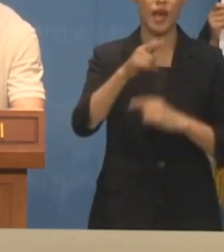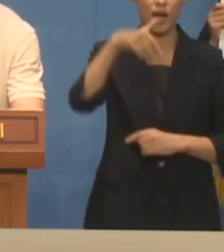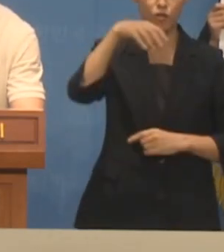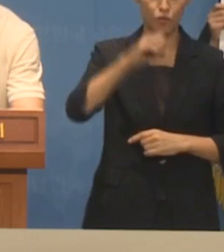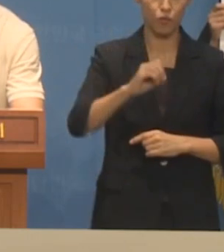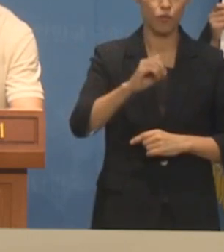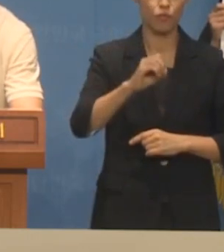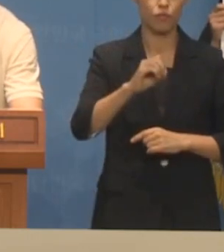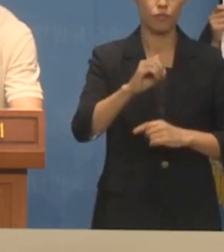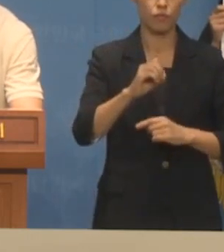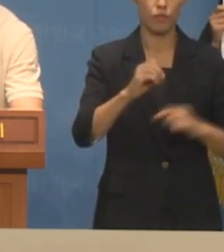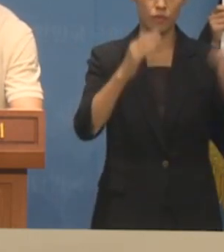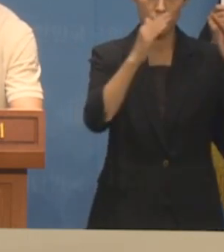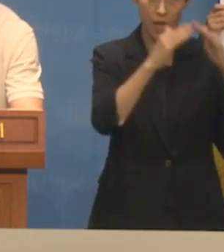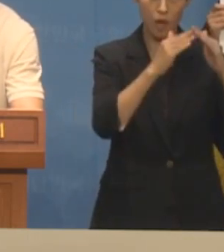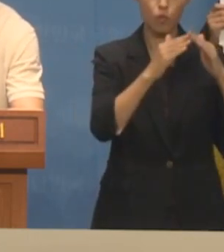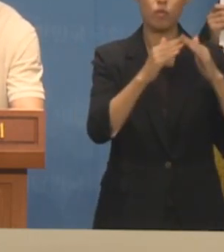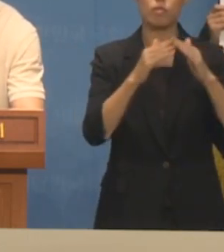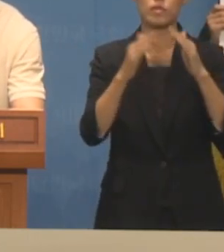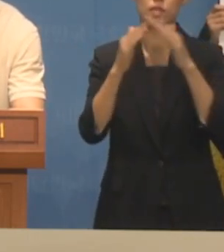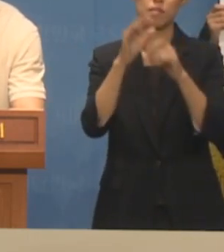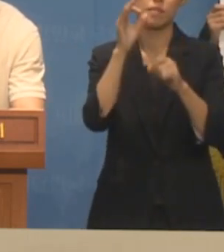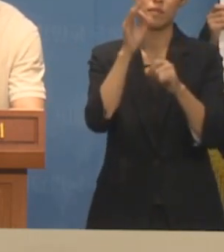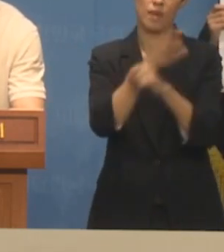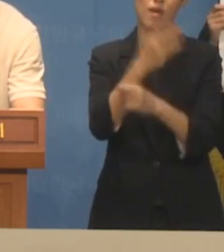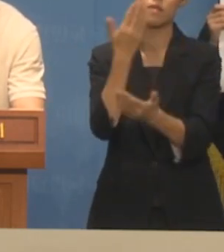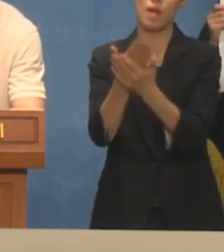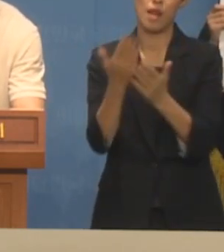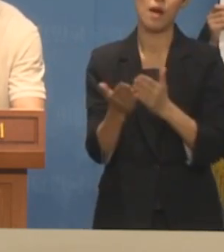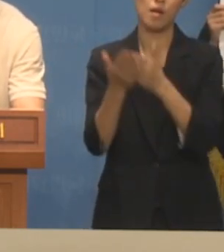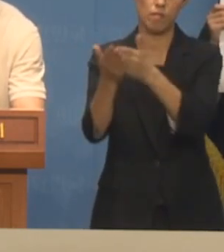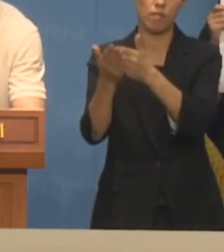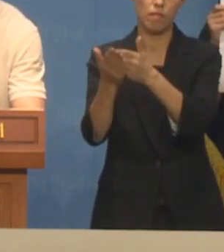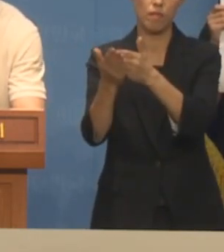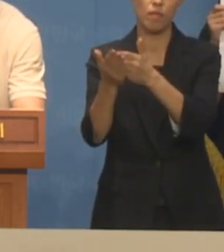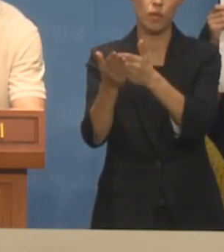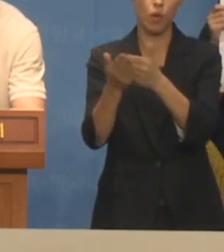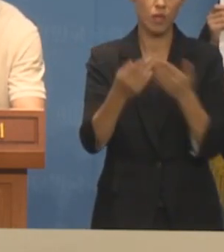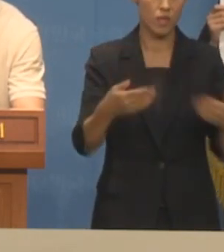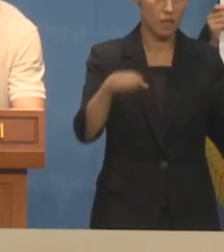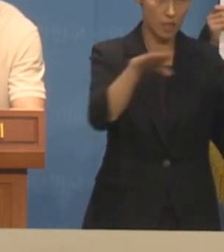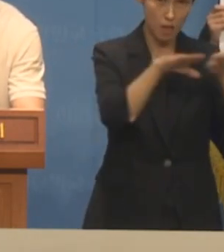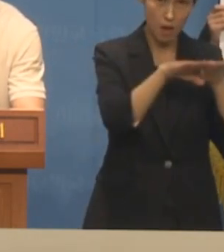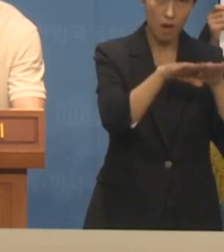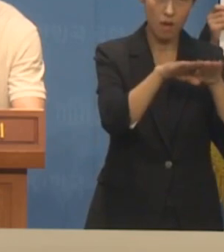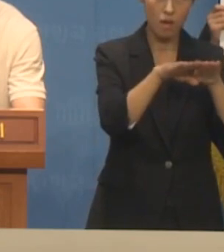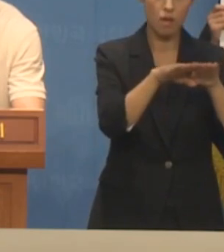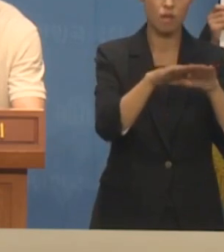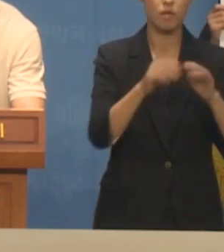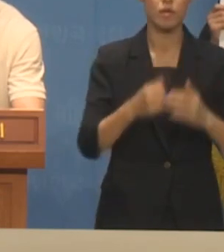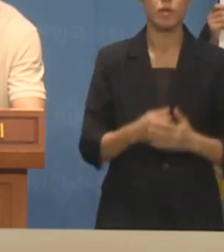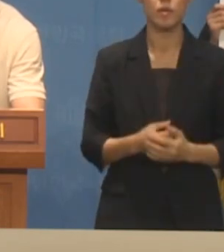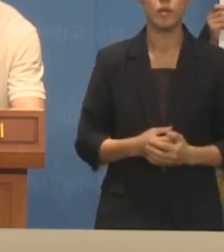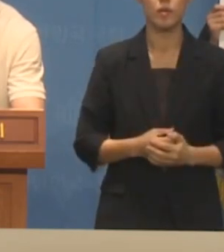매입 대상에 포함시켜달라는 것과 더불어서 다시 한번 다중주택 그리고 근린생활시설 임차인들 또한